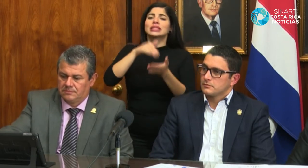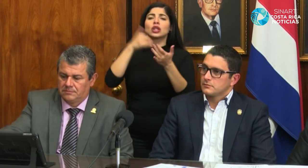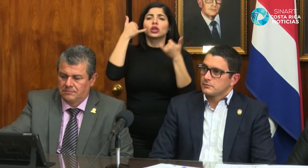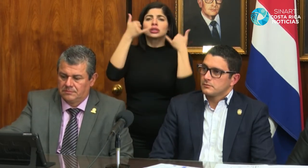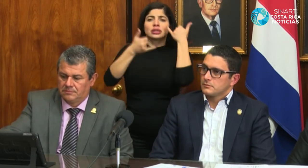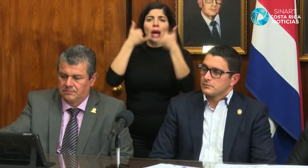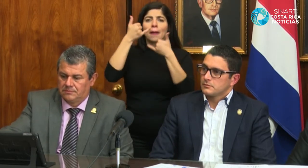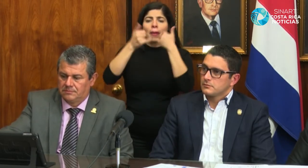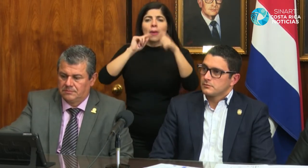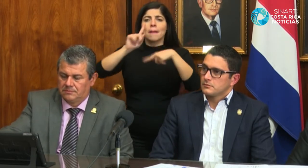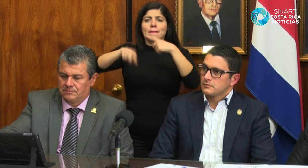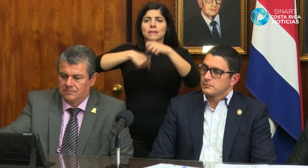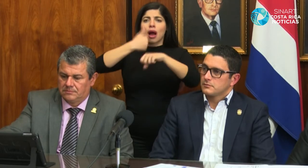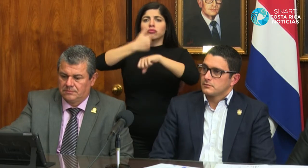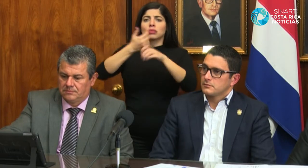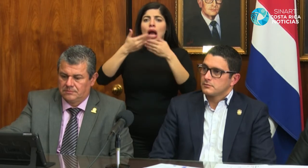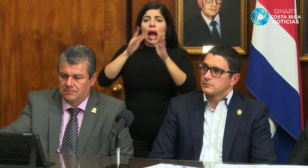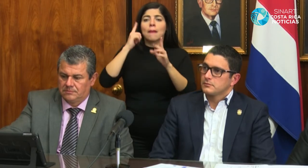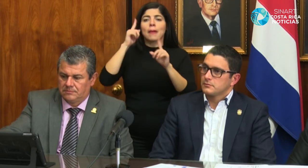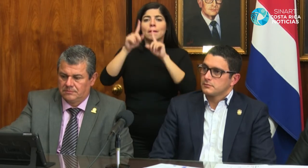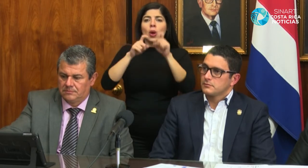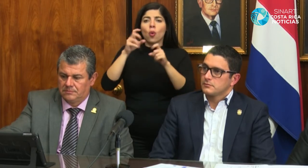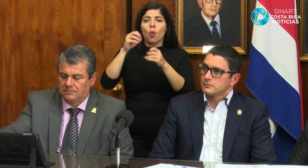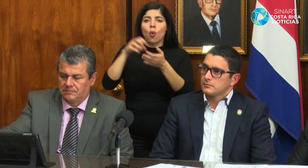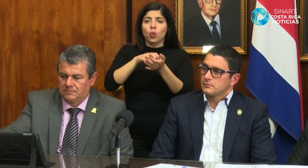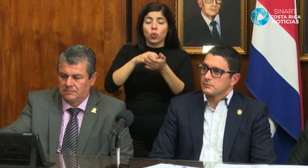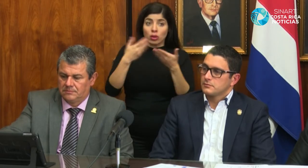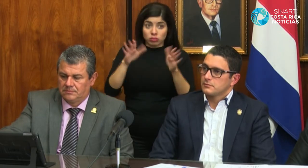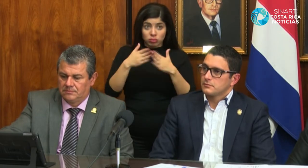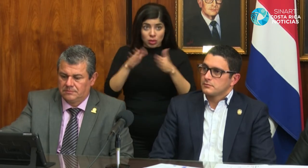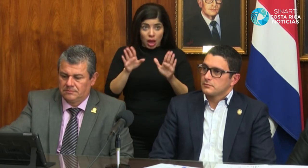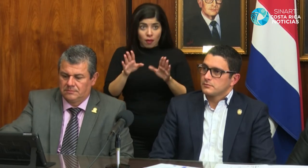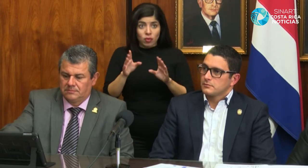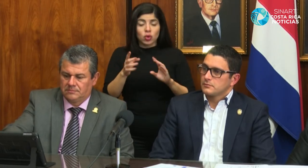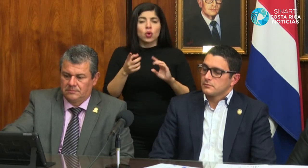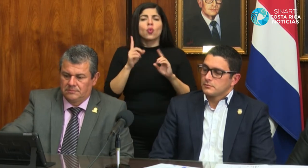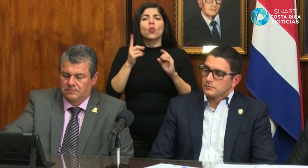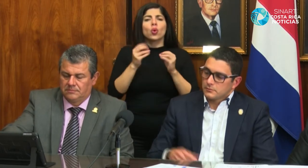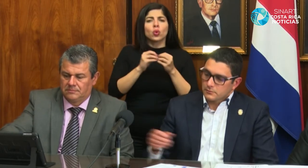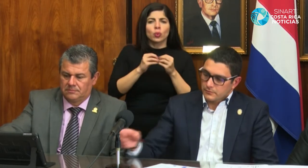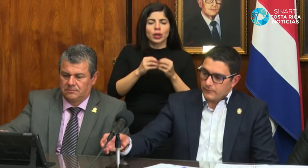estar habilitando para dudas o consultas, si ya se tenía habilitado y cuál era el número. Gracias.